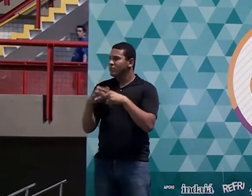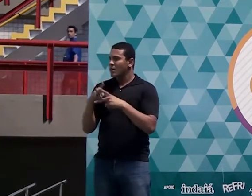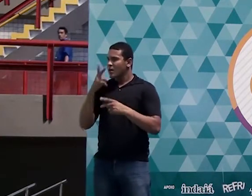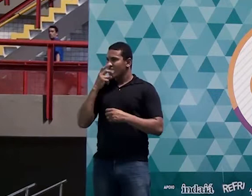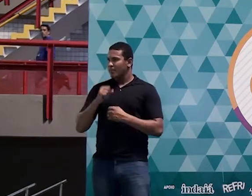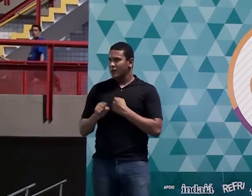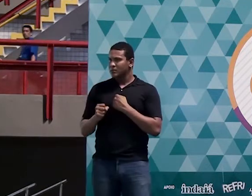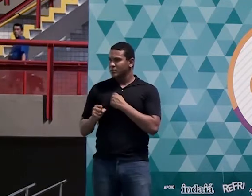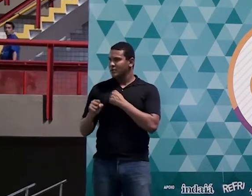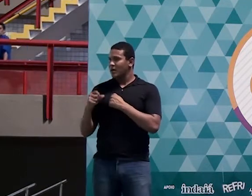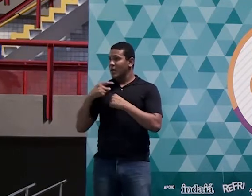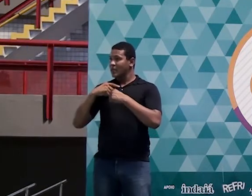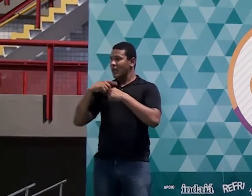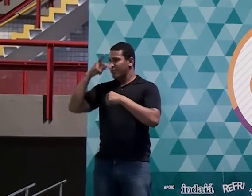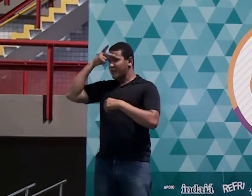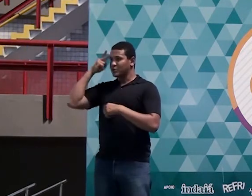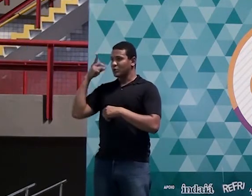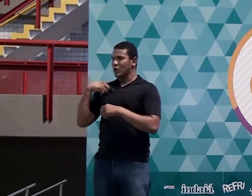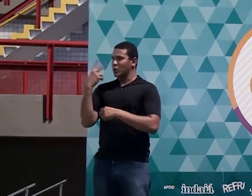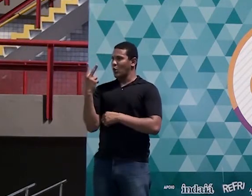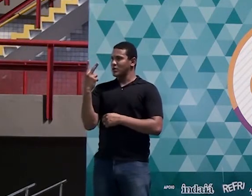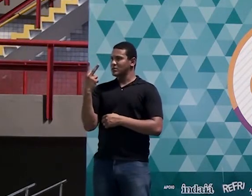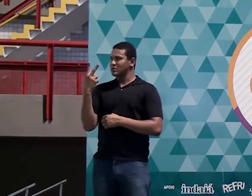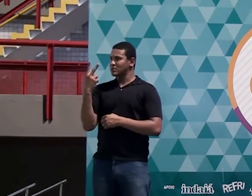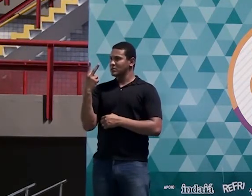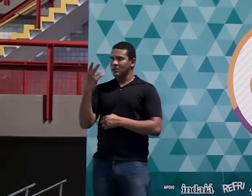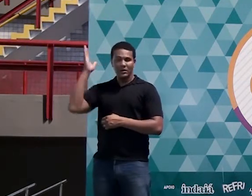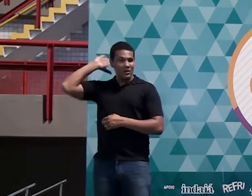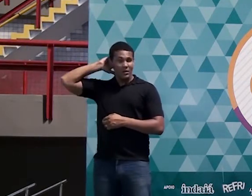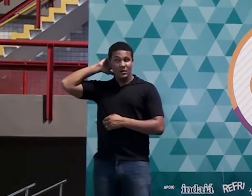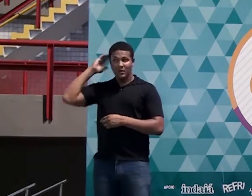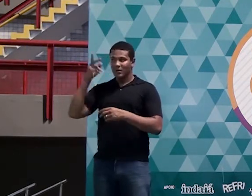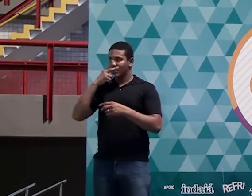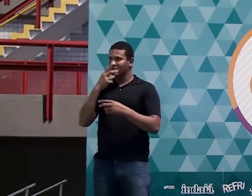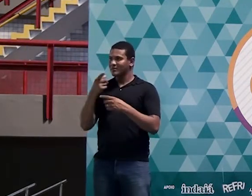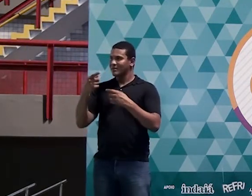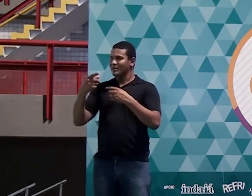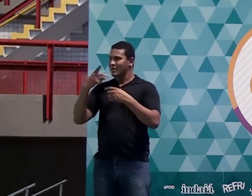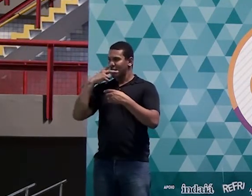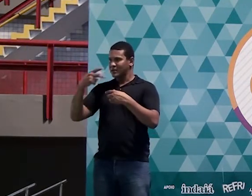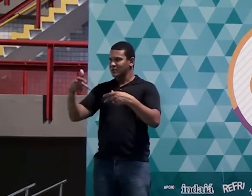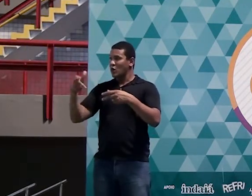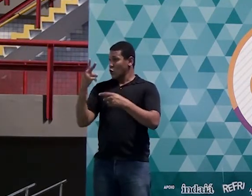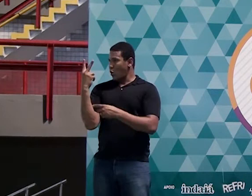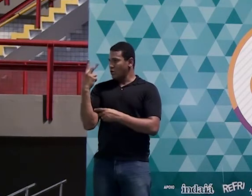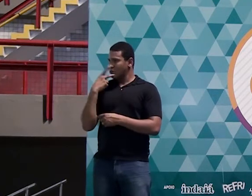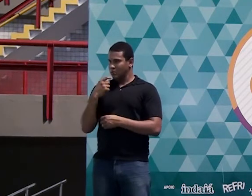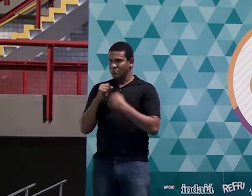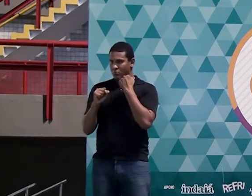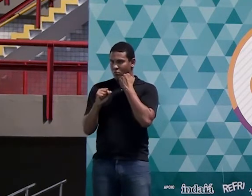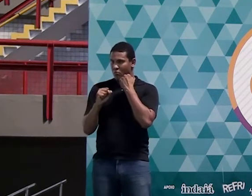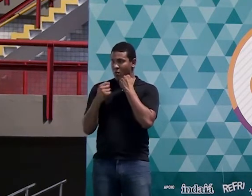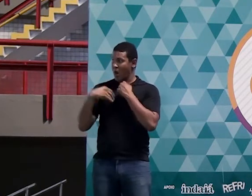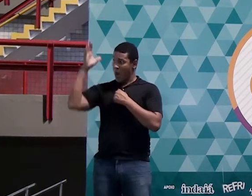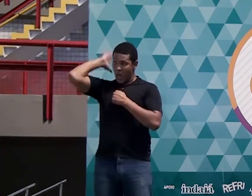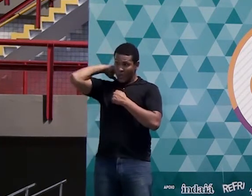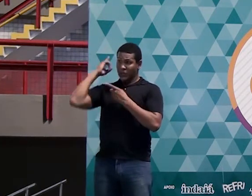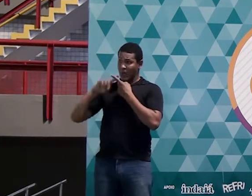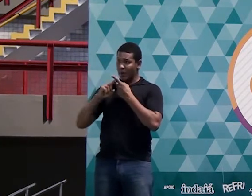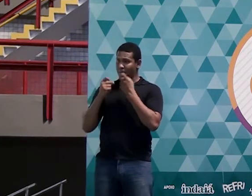costa para o outro para se proteger. Quem teve essa ideia? Os meninos templários, tá?